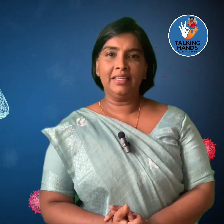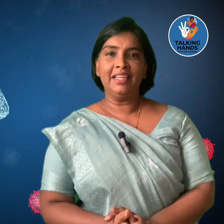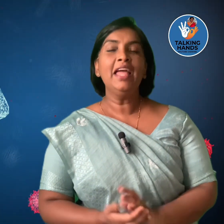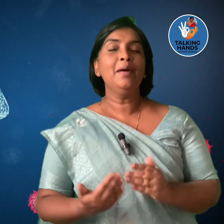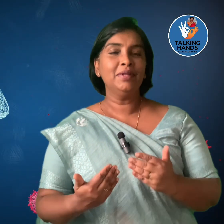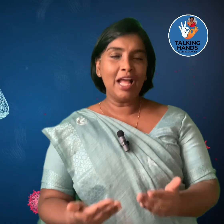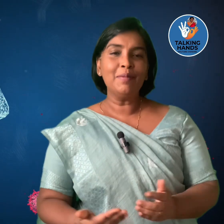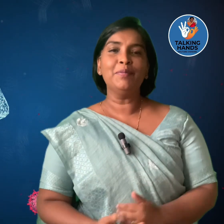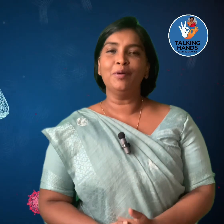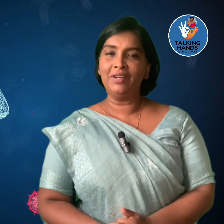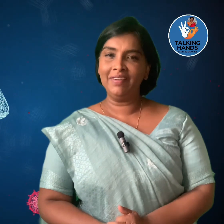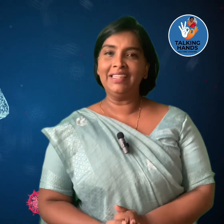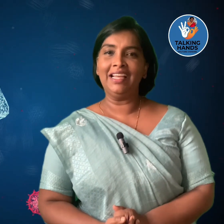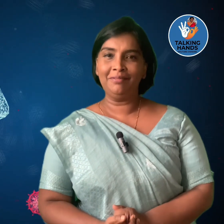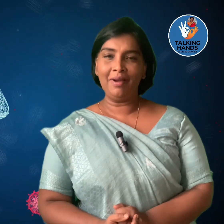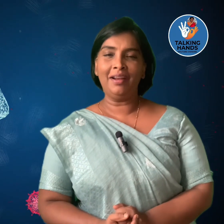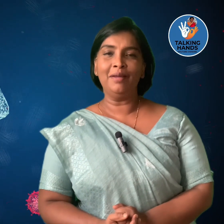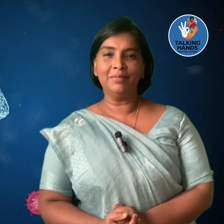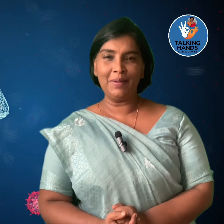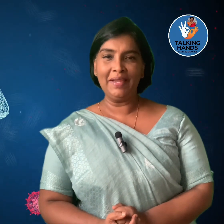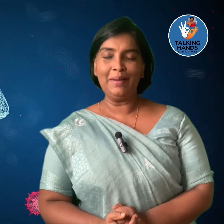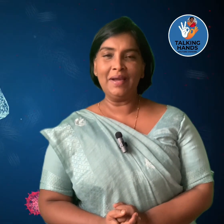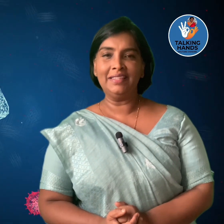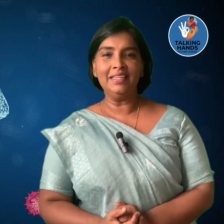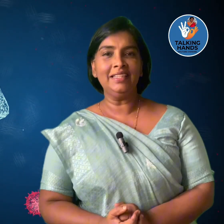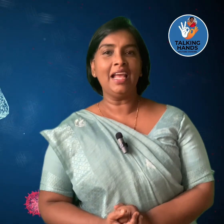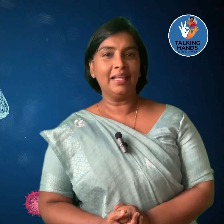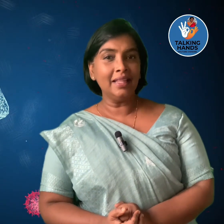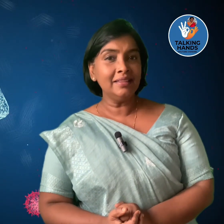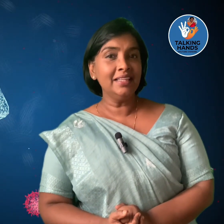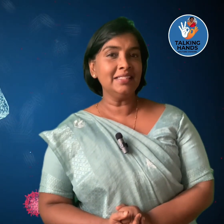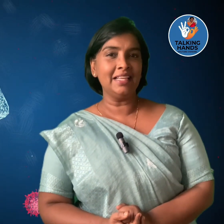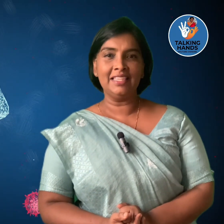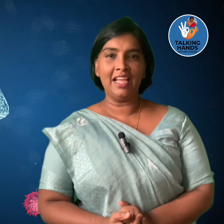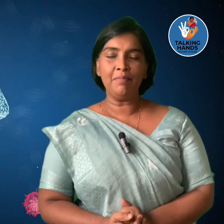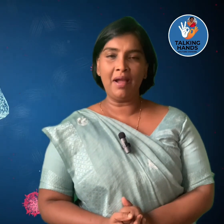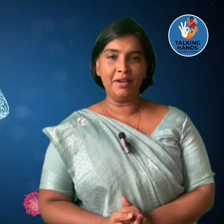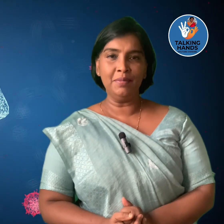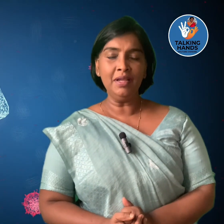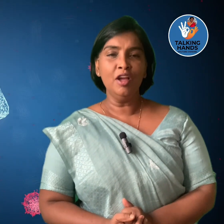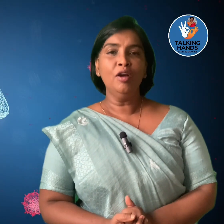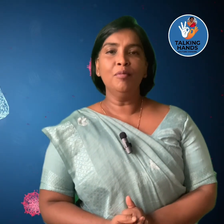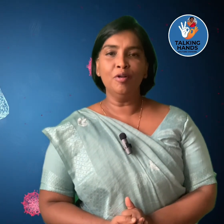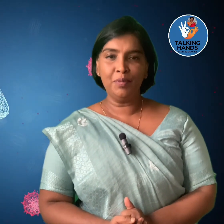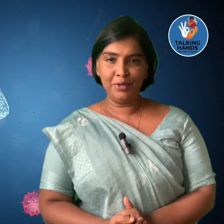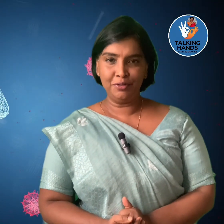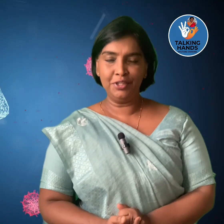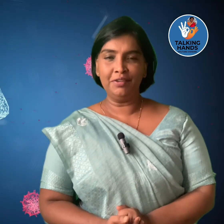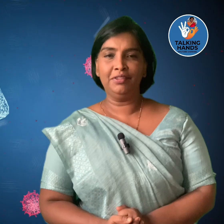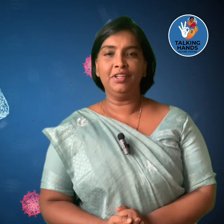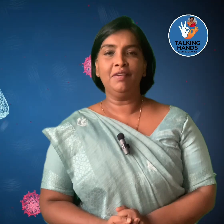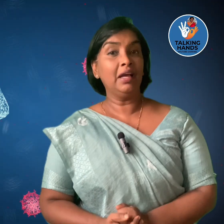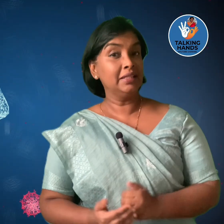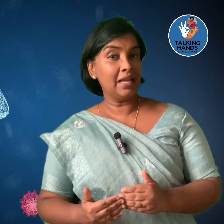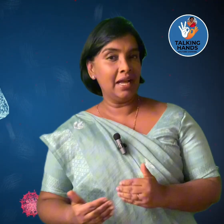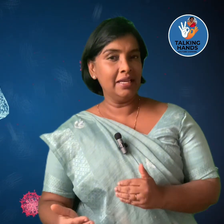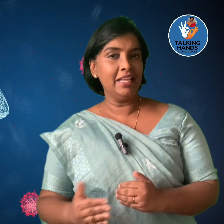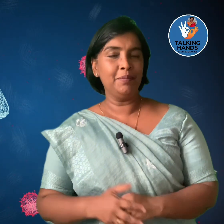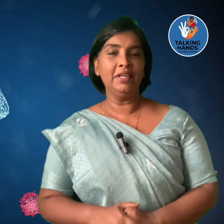කියන්නේ හැමදාම අපි ඔබට වැදගත් පාඩම් තමයි ලබා දෙන්නේ. ඉතින් අදත් වෙන සංඥා පාඩම බොහොම ප්‍රයෝජනවත් වෙනවා. අද කාලේ අපිට